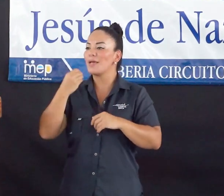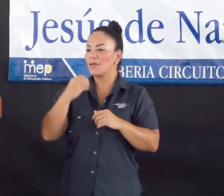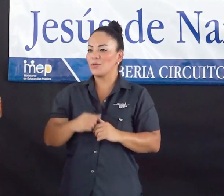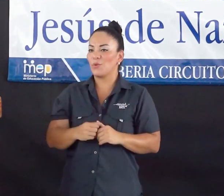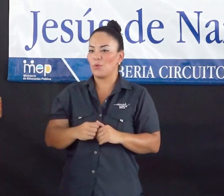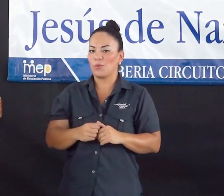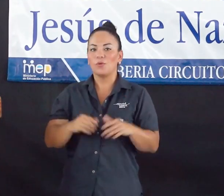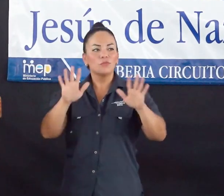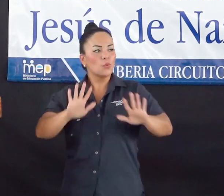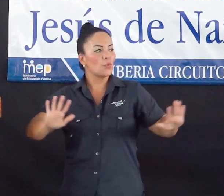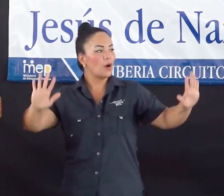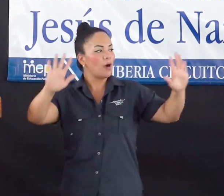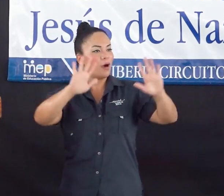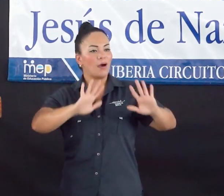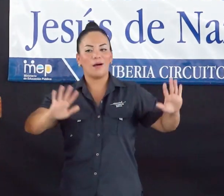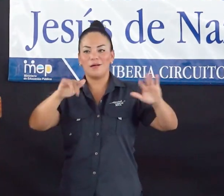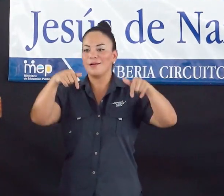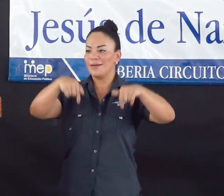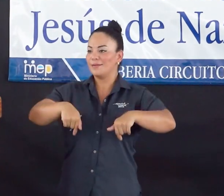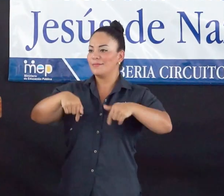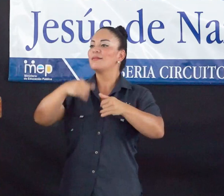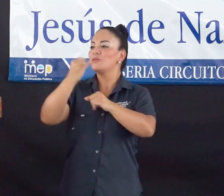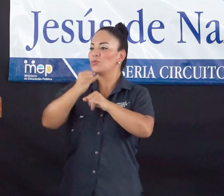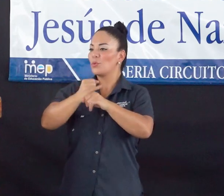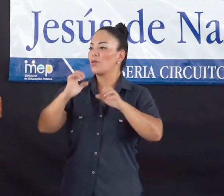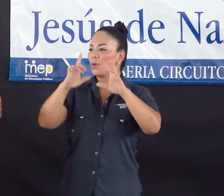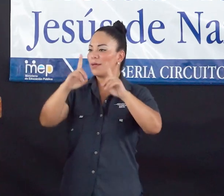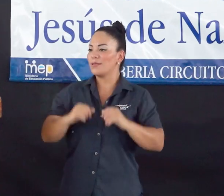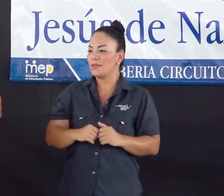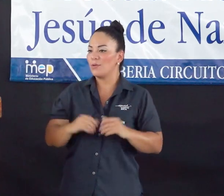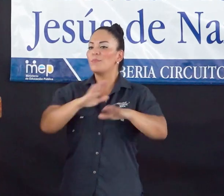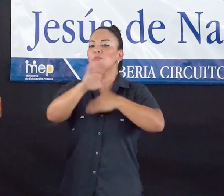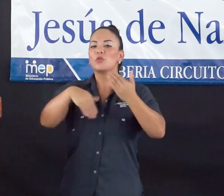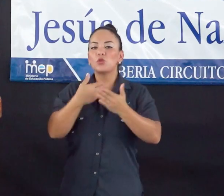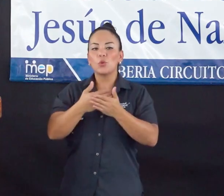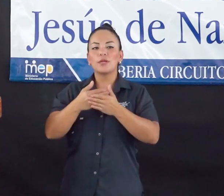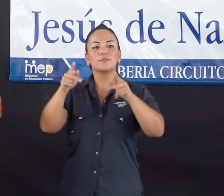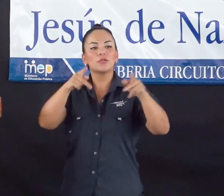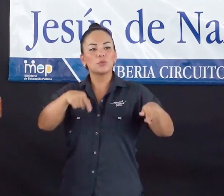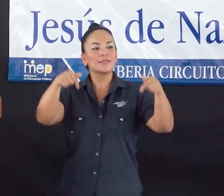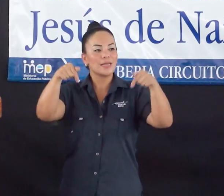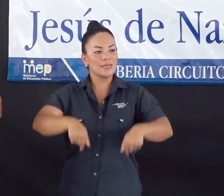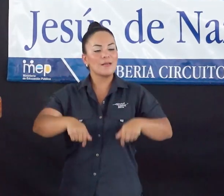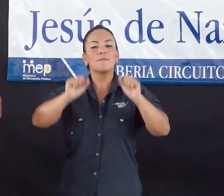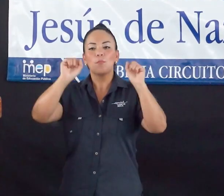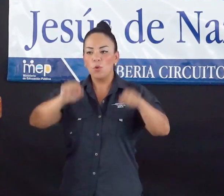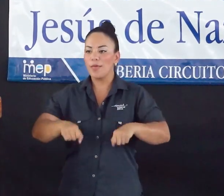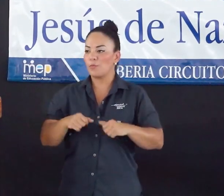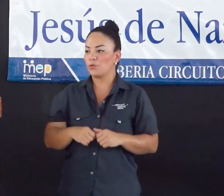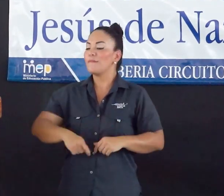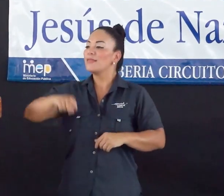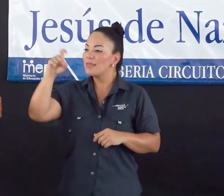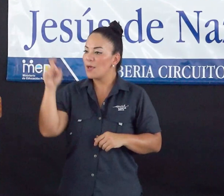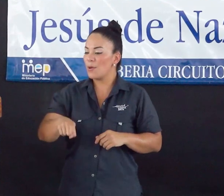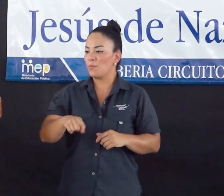rostro que le han dado a este centro educativo, todas y todos los que estamos aquí podemos,